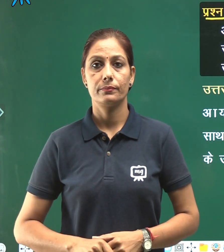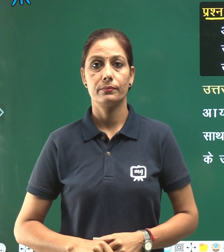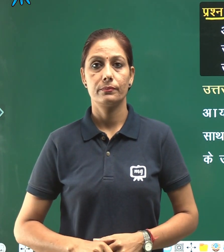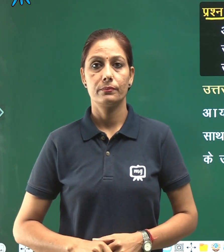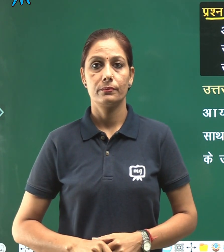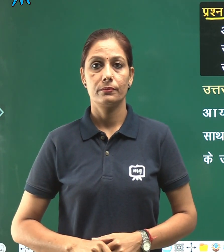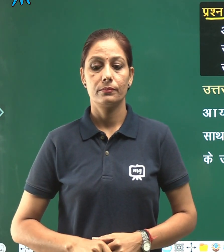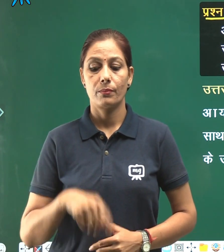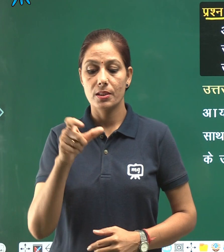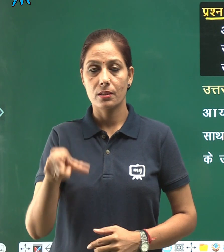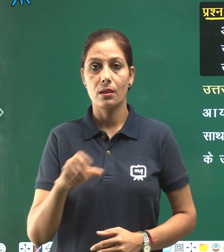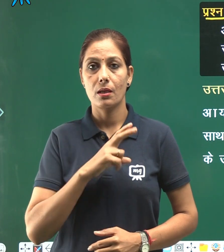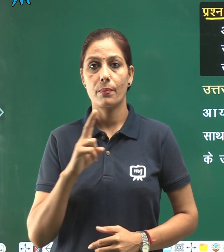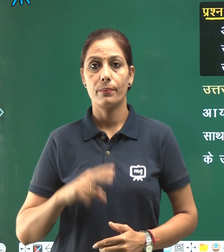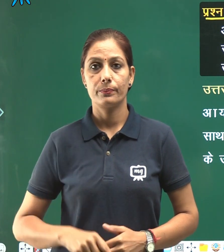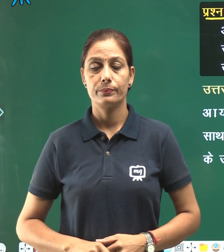धर्मवीर भारती